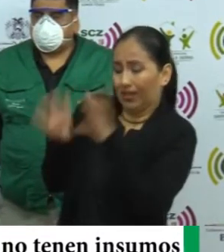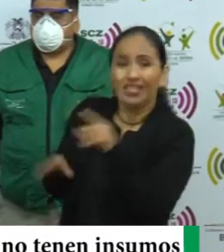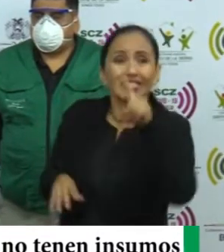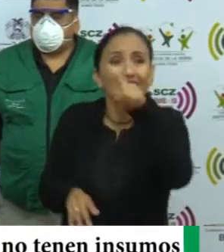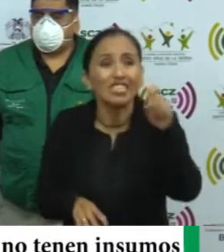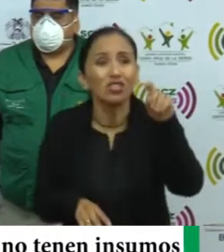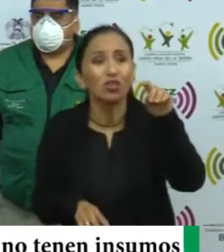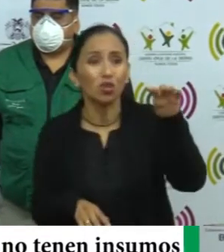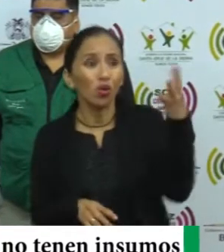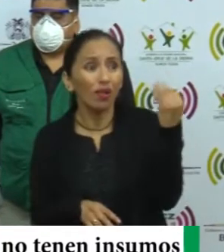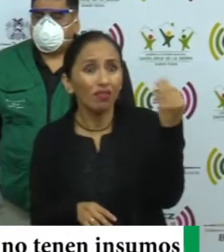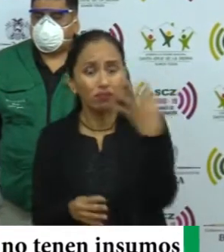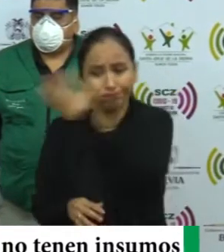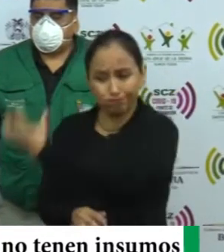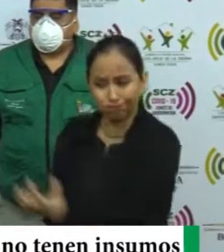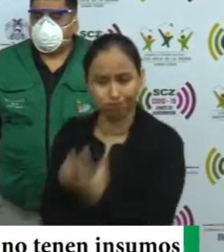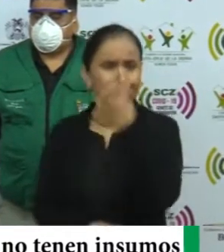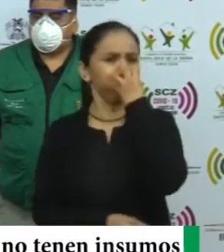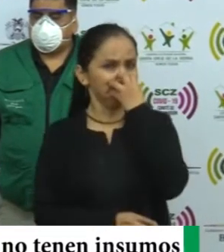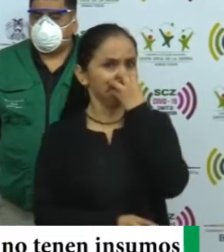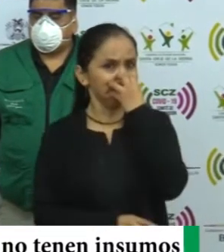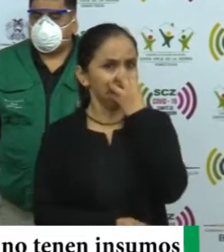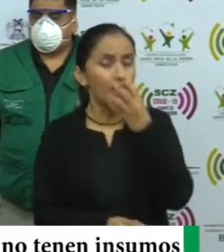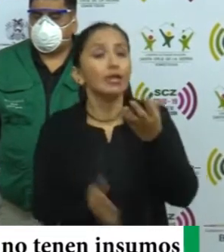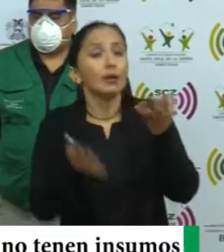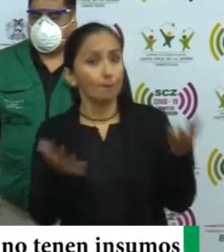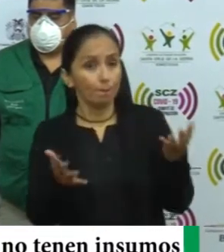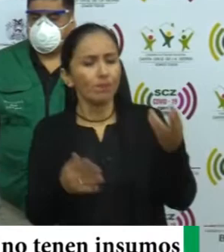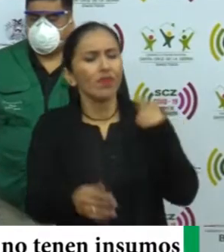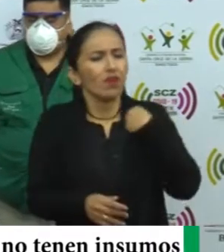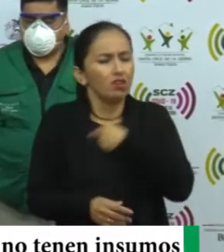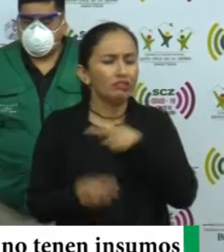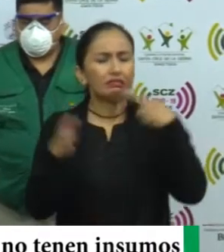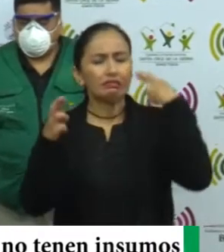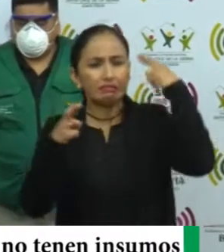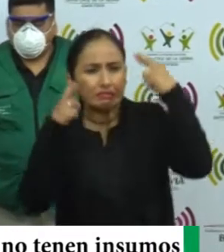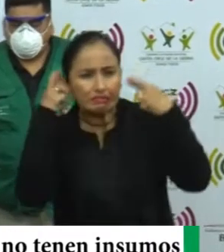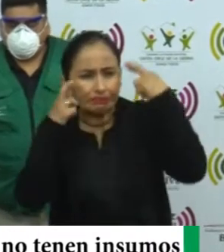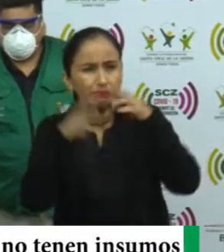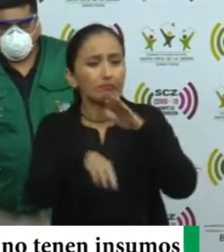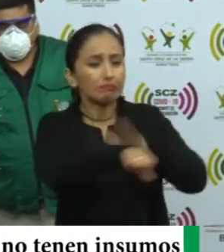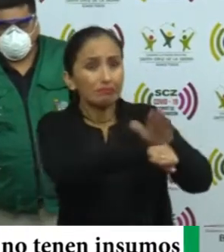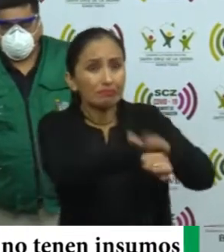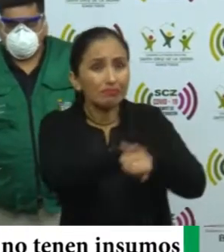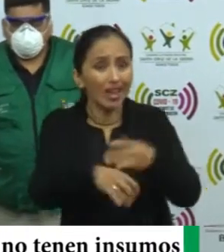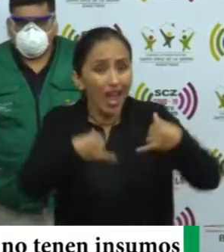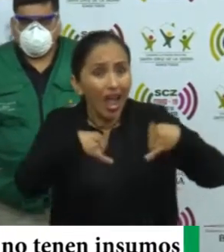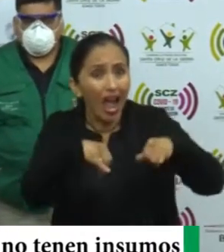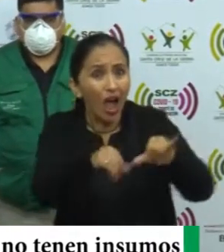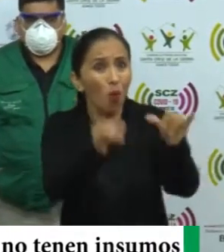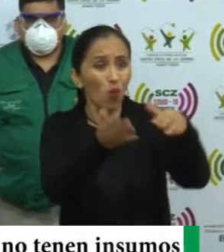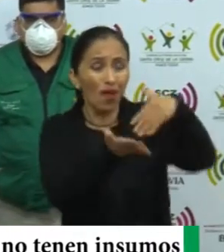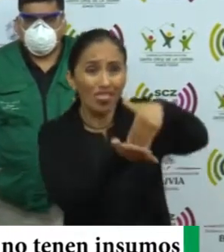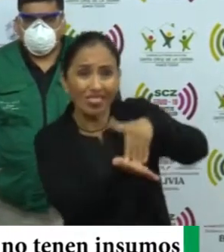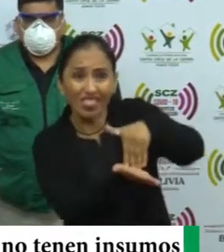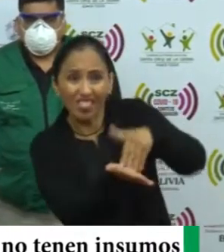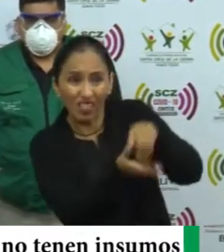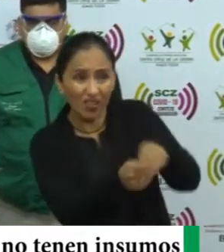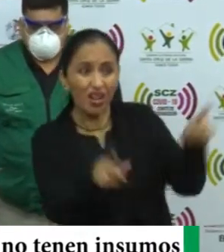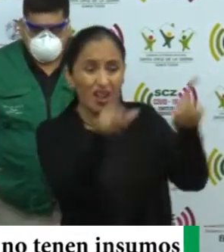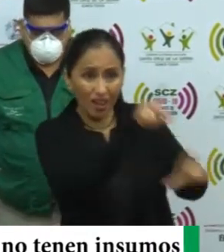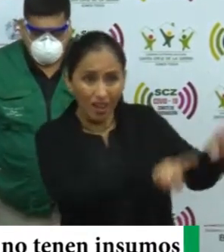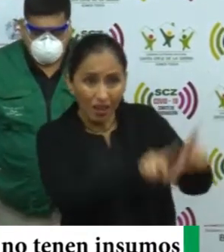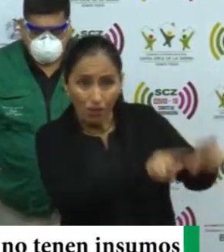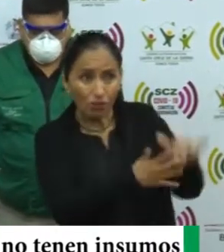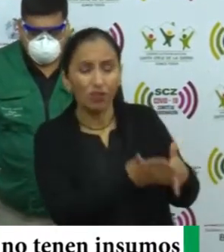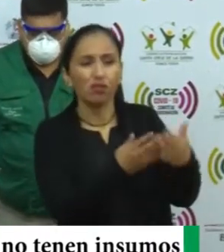pacientes acoplados a un respirador. Esto nos llama a la reflexión, porque a pesar de la debilidad en los